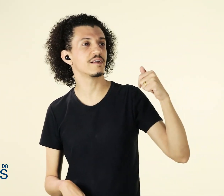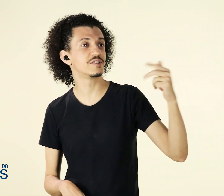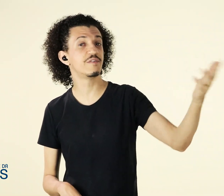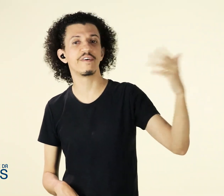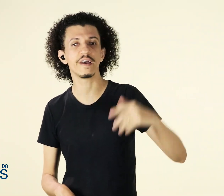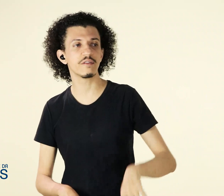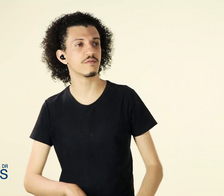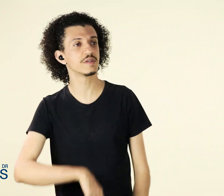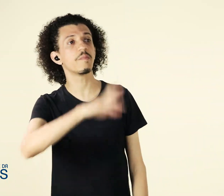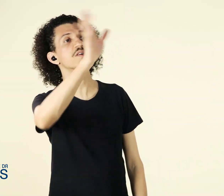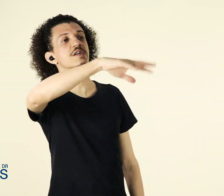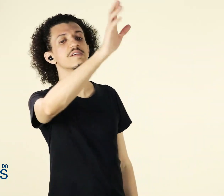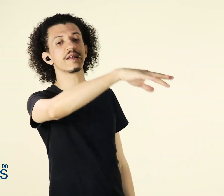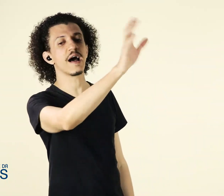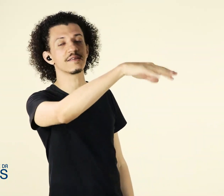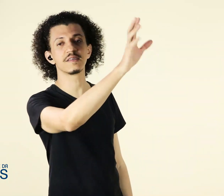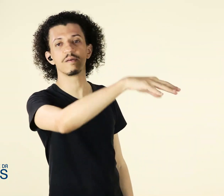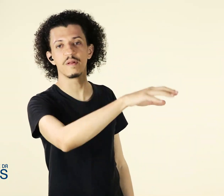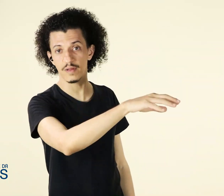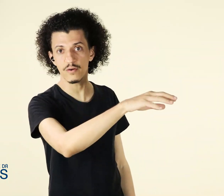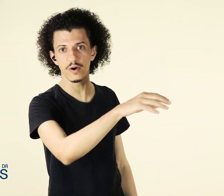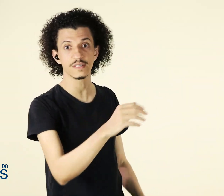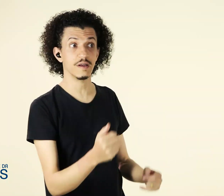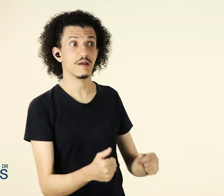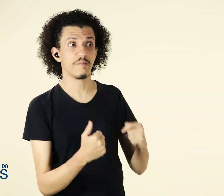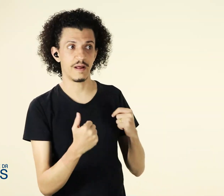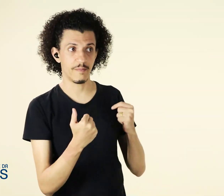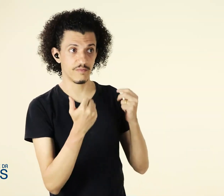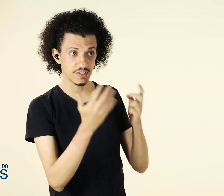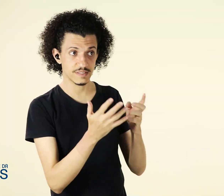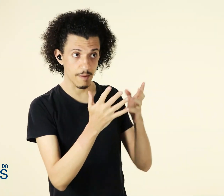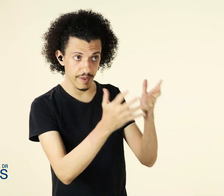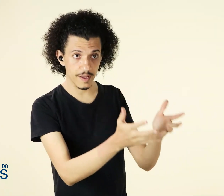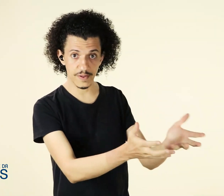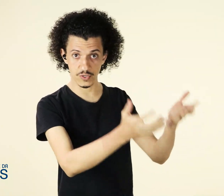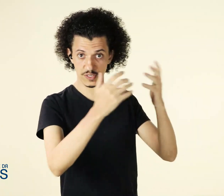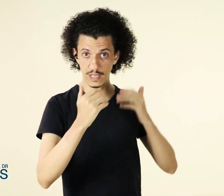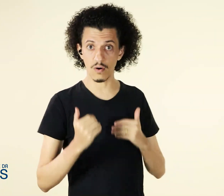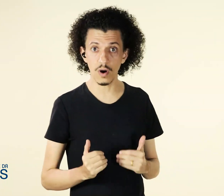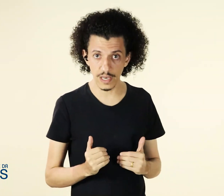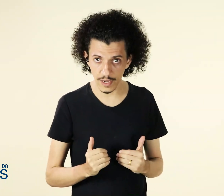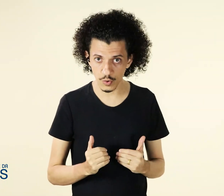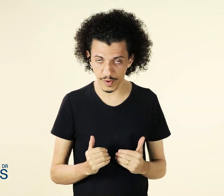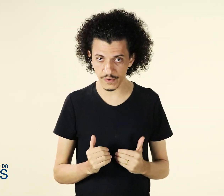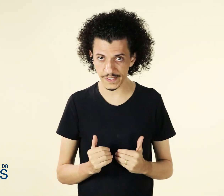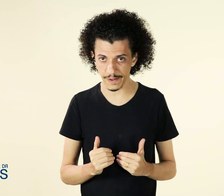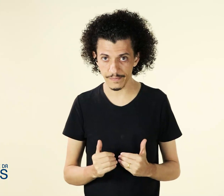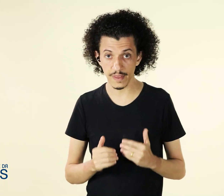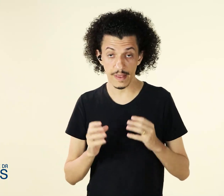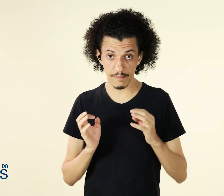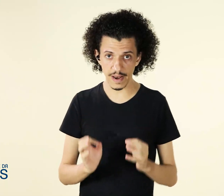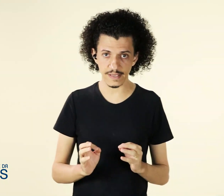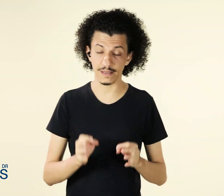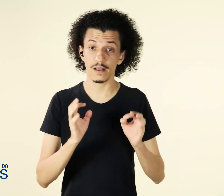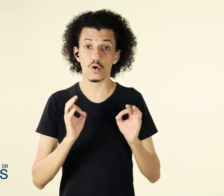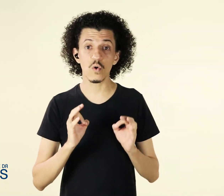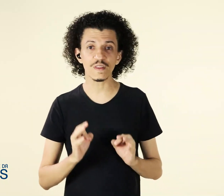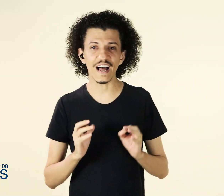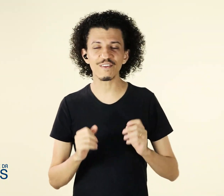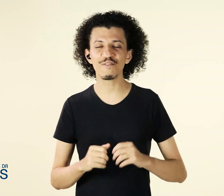te vendo, você pode acenar assim, primeira coisa, para você saber que a pessoa está olhando para você. Beleza, contato